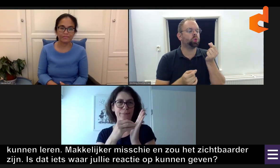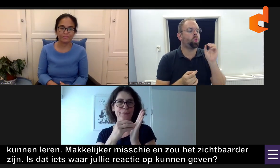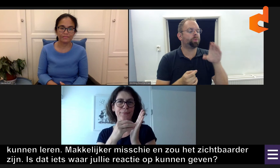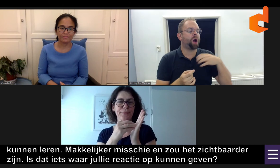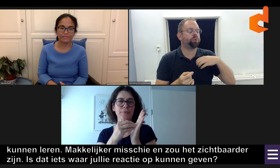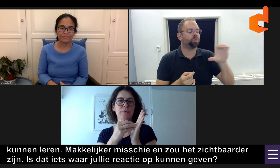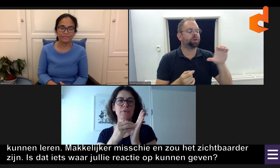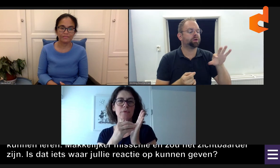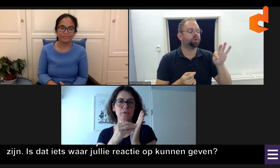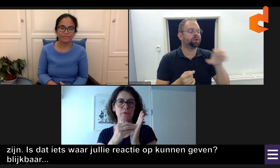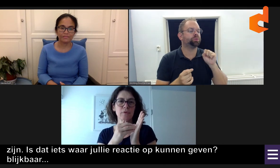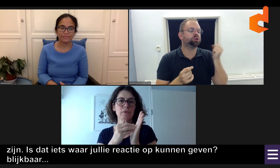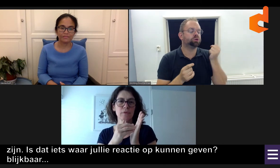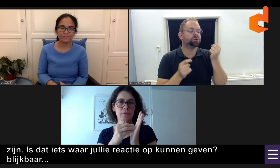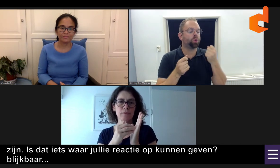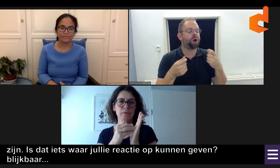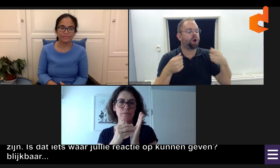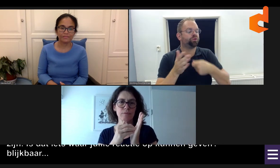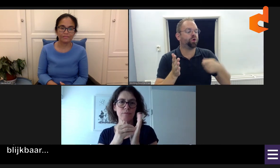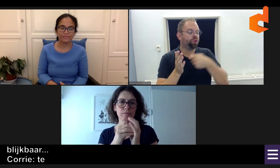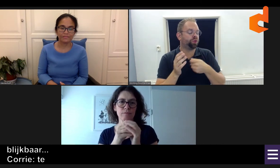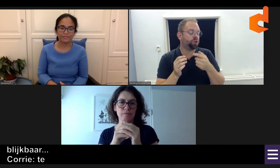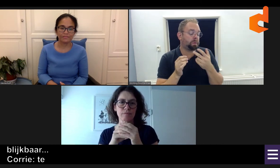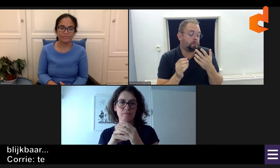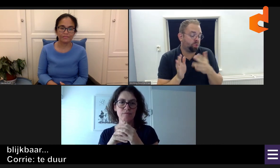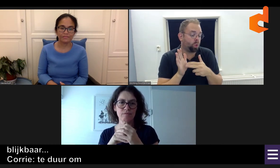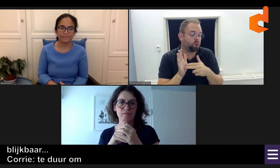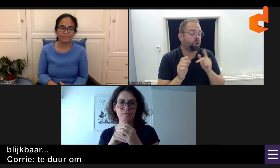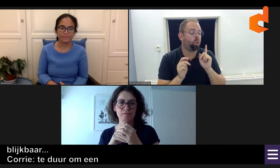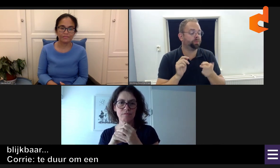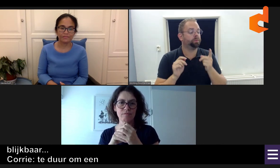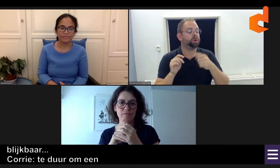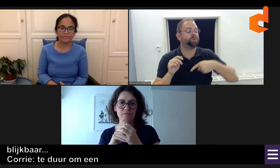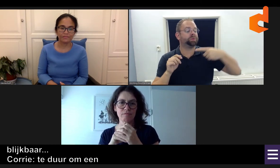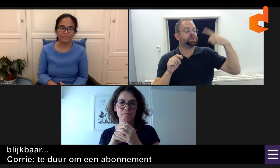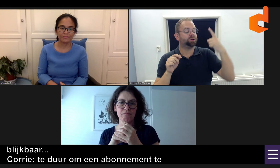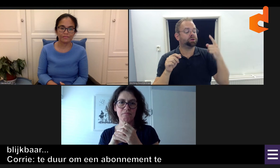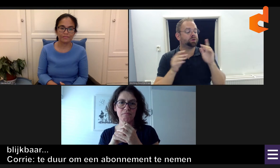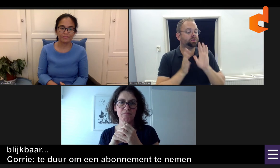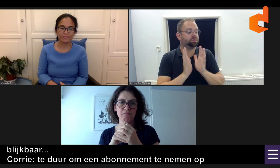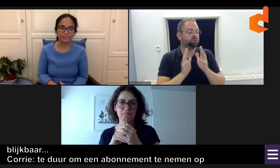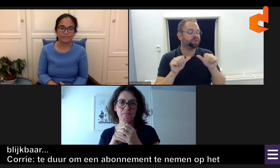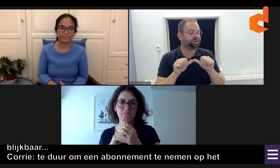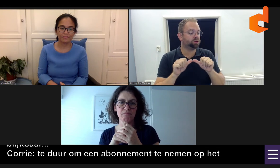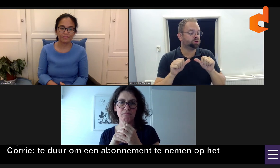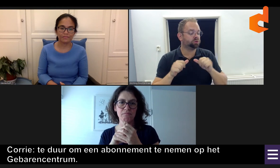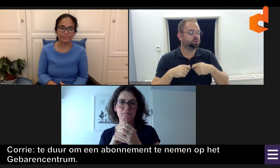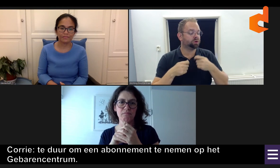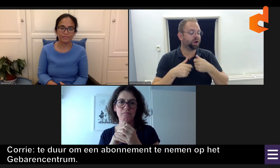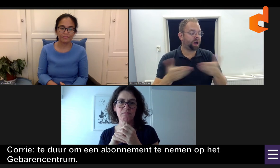Corrie, het is te duur om een abonnement te nemen op het gebarencentrum. Ja. Dus er is een soort aanvulling, financiële